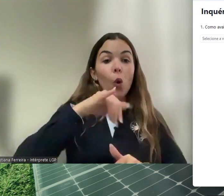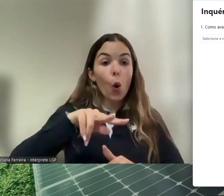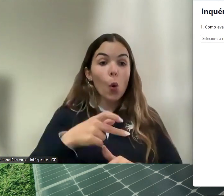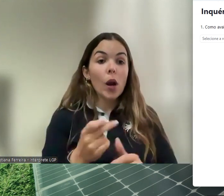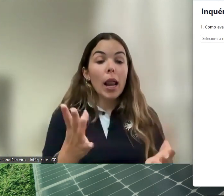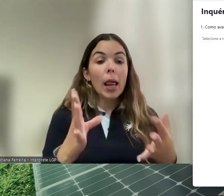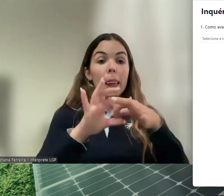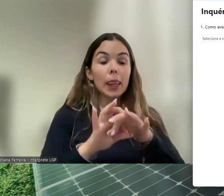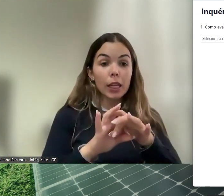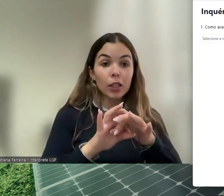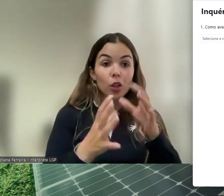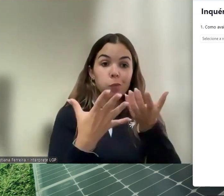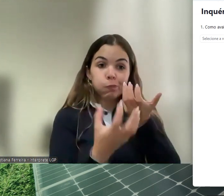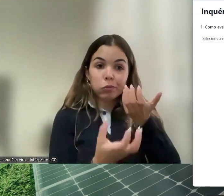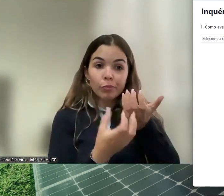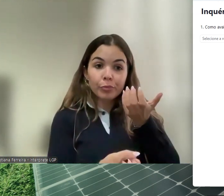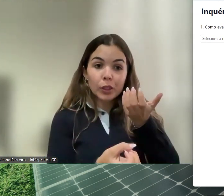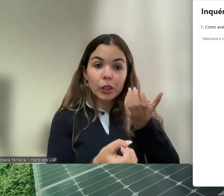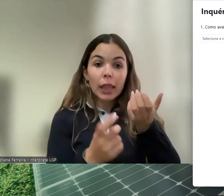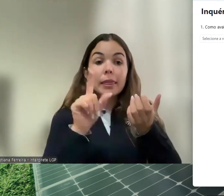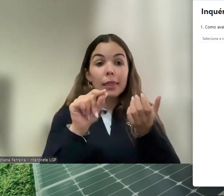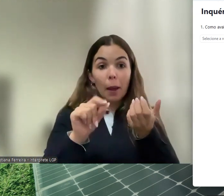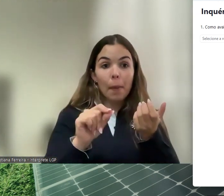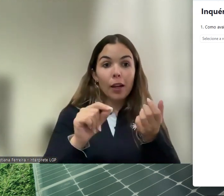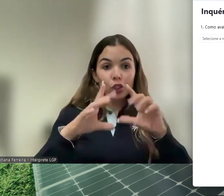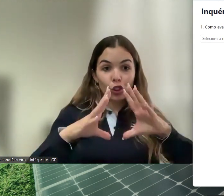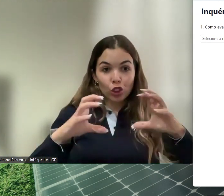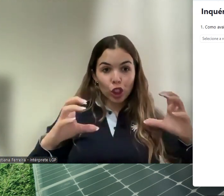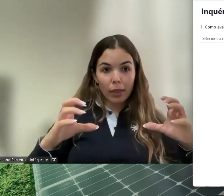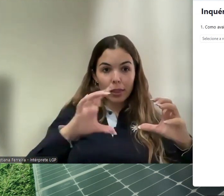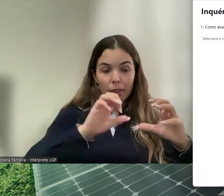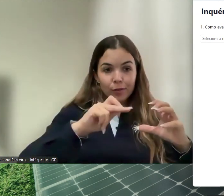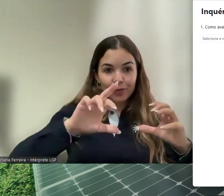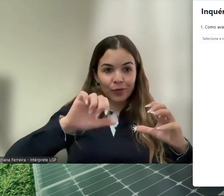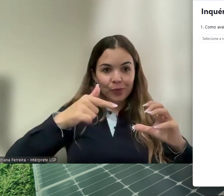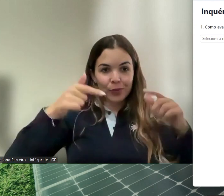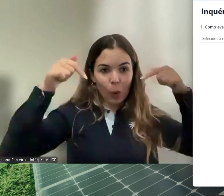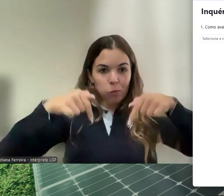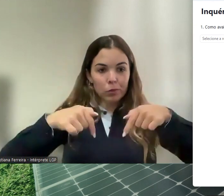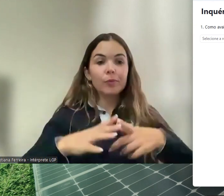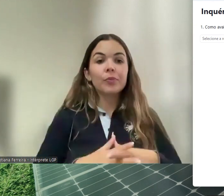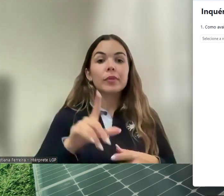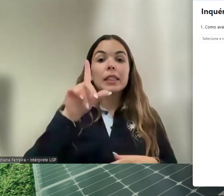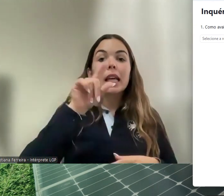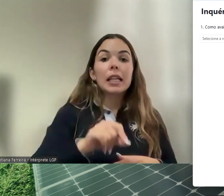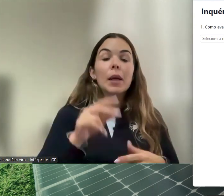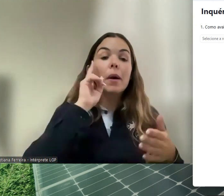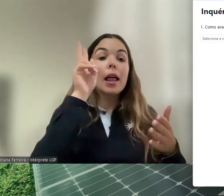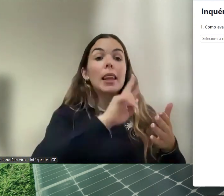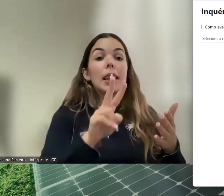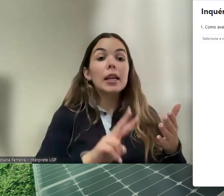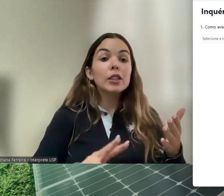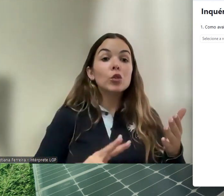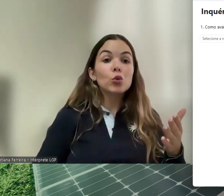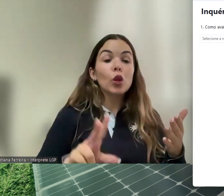ligação para o download disponibilizamos no chat. Recomendamos também a leitura da obra galardoada com o Prémio INA na